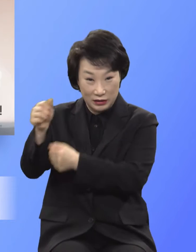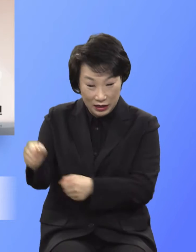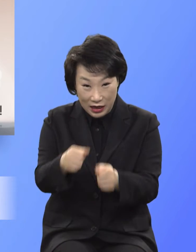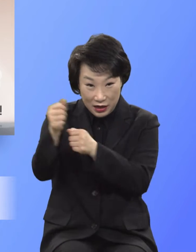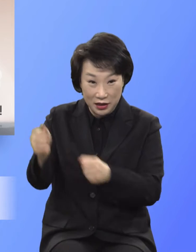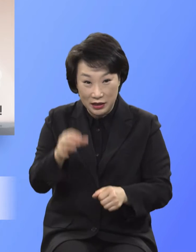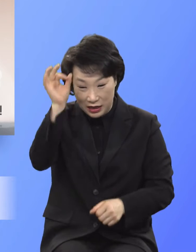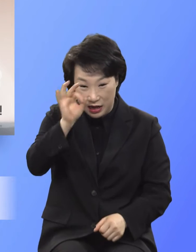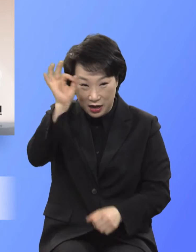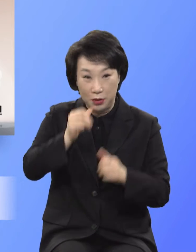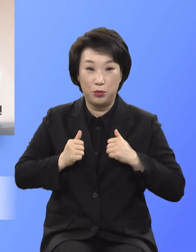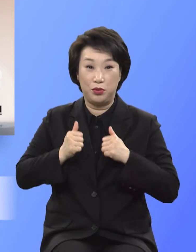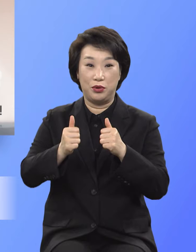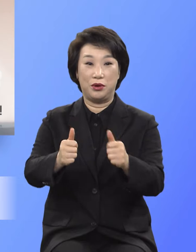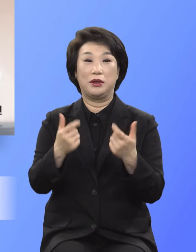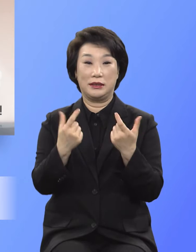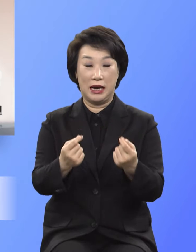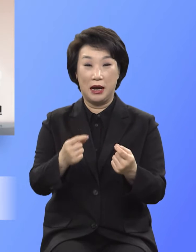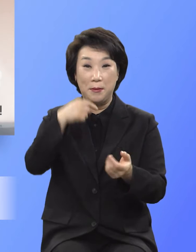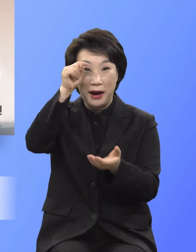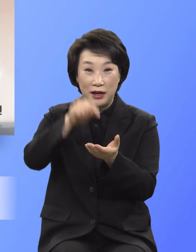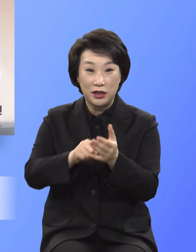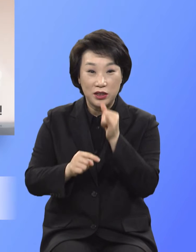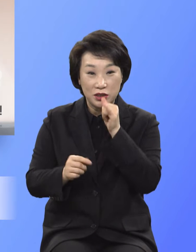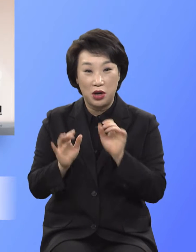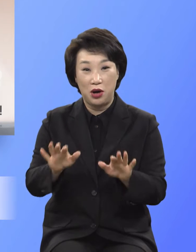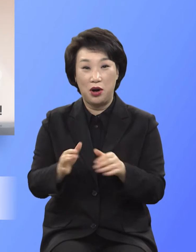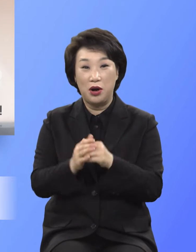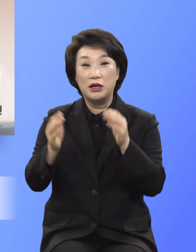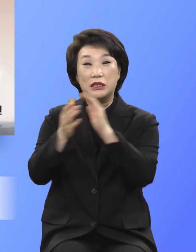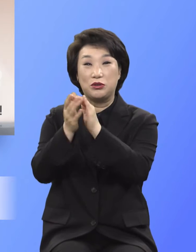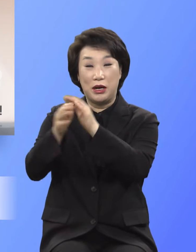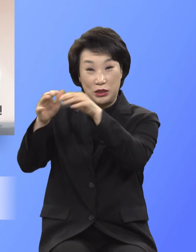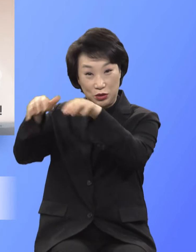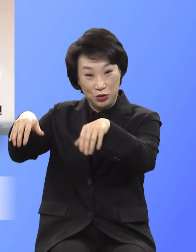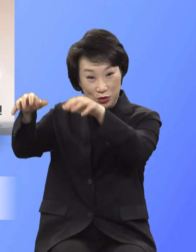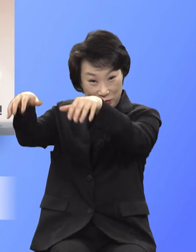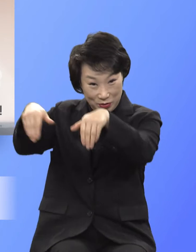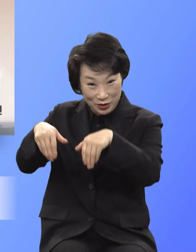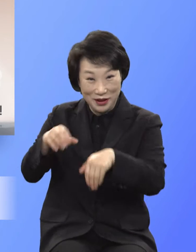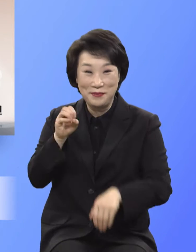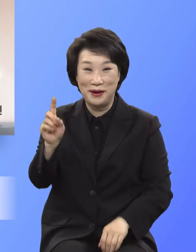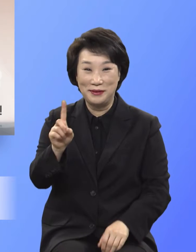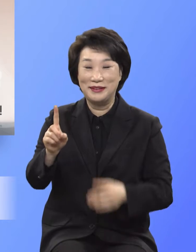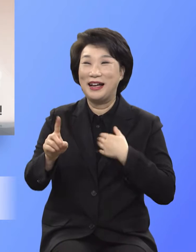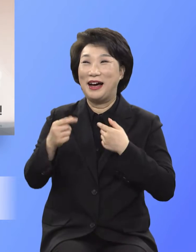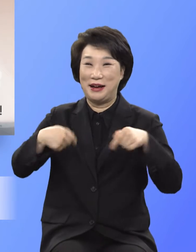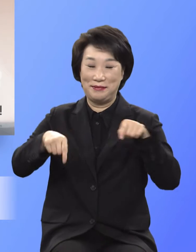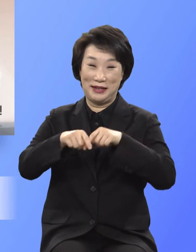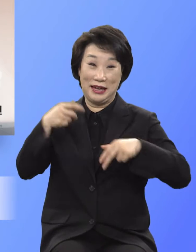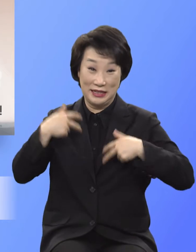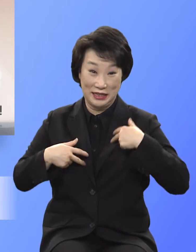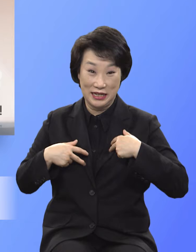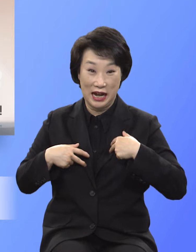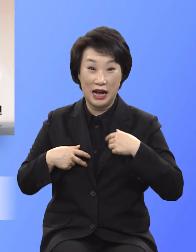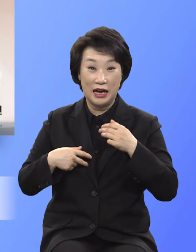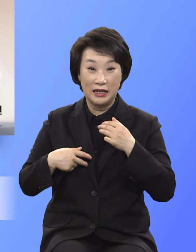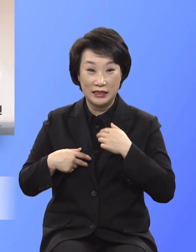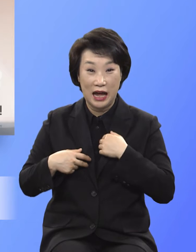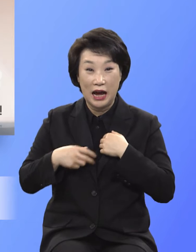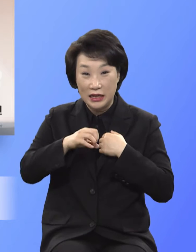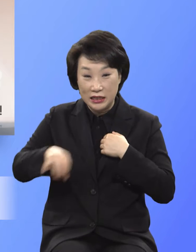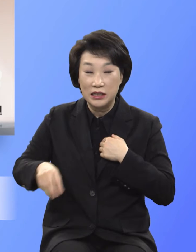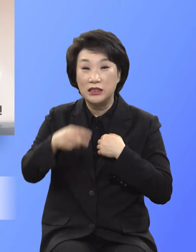부지런히 찾지 아니하느냐. 또 찾은즉 옷과 이웃을 불러 모으고 말하되 나와 함께